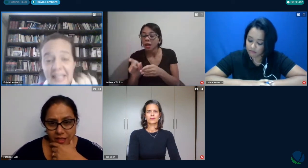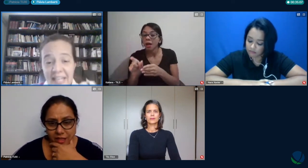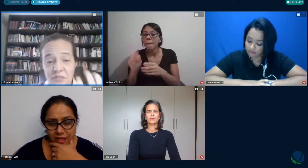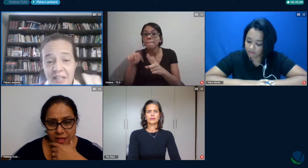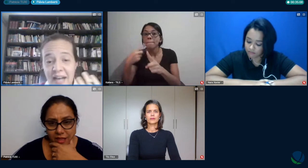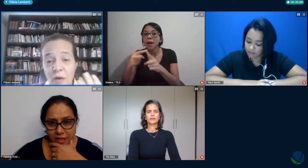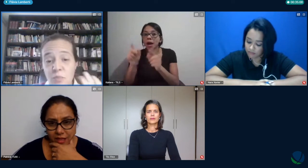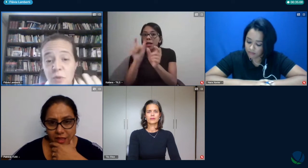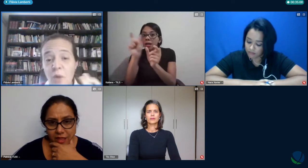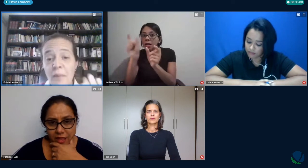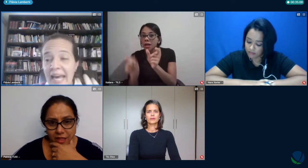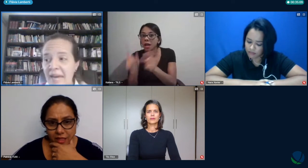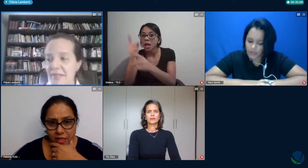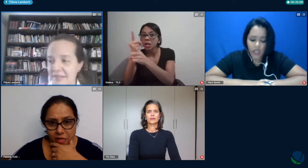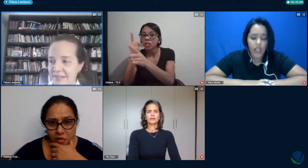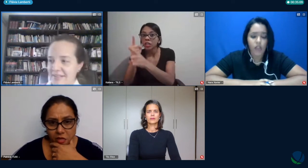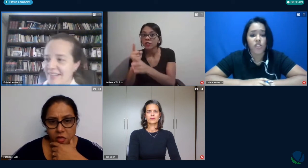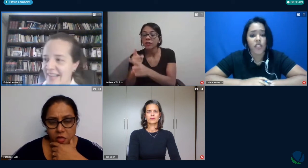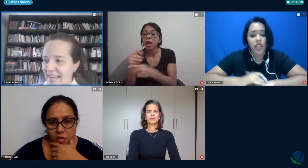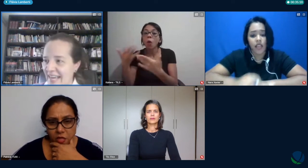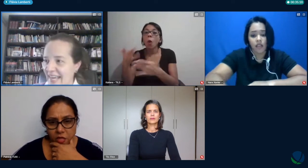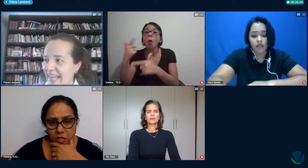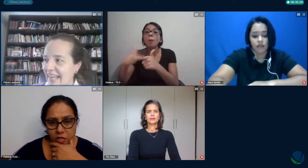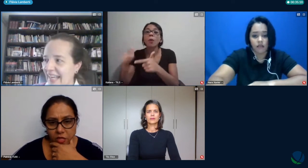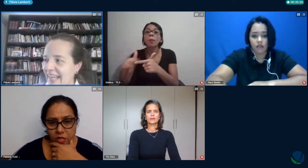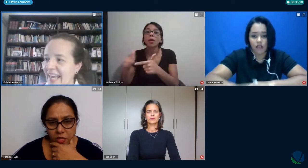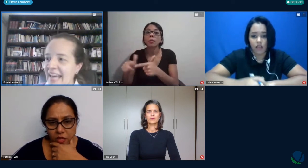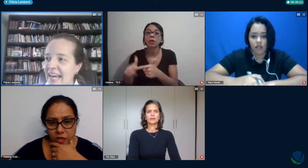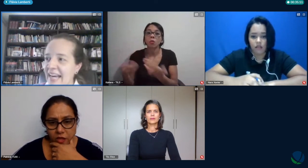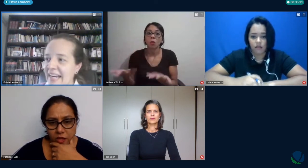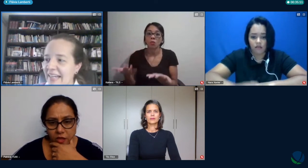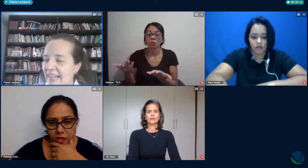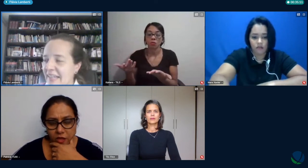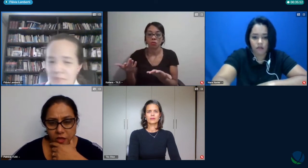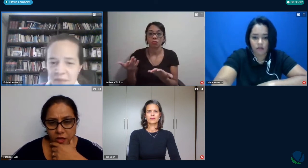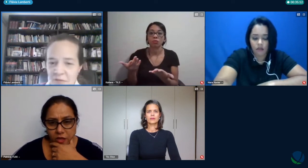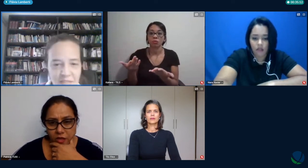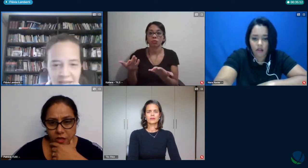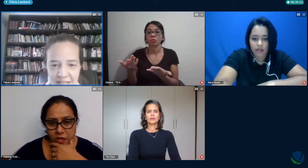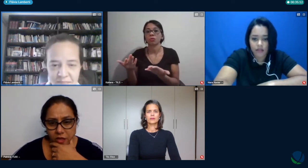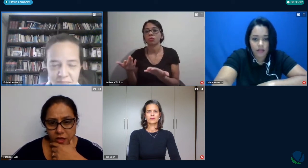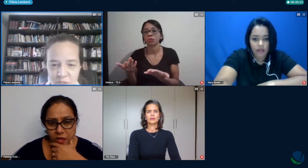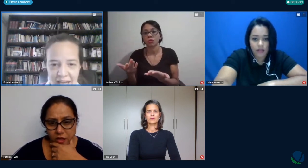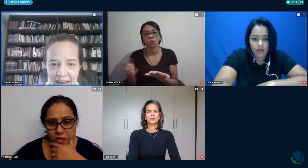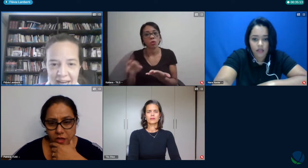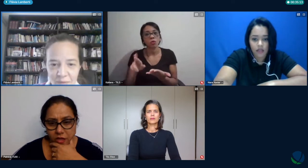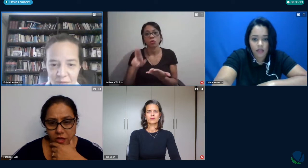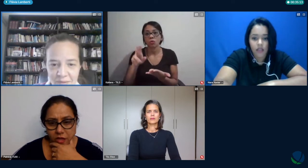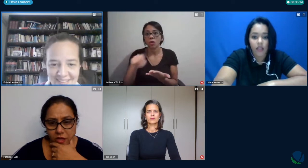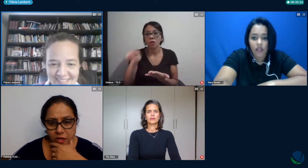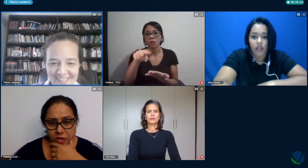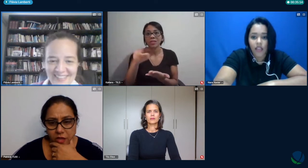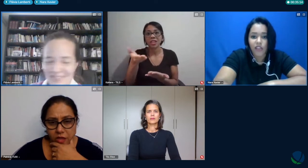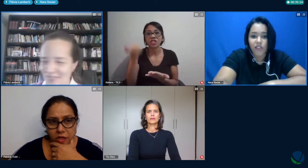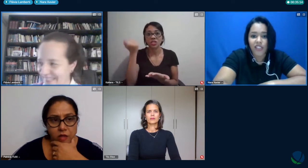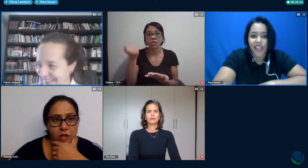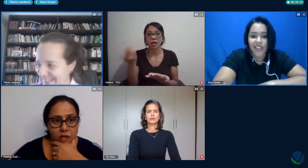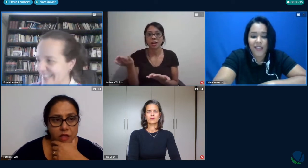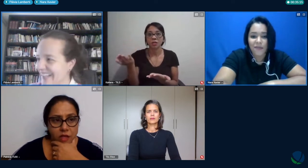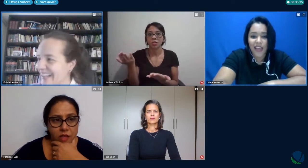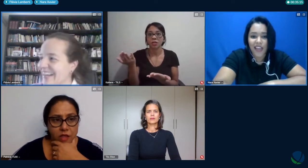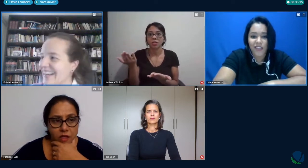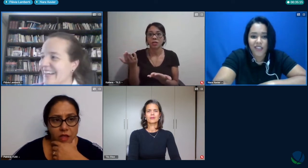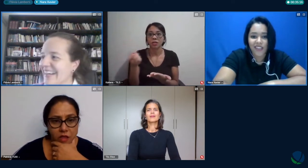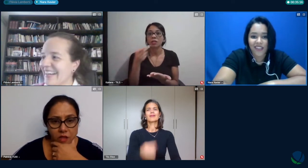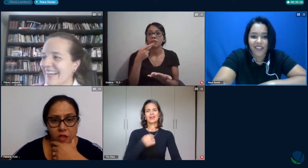eles identificar os problemas. E aí né, vocês tiraram. Eu tirei